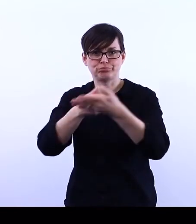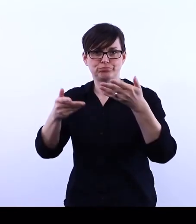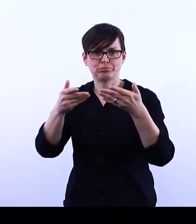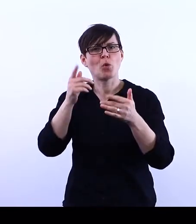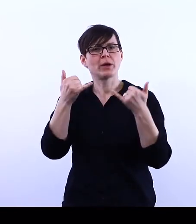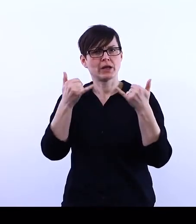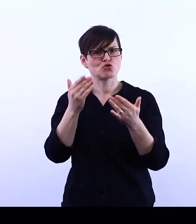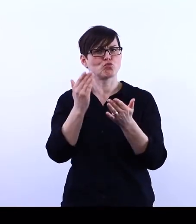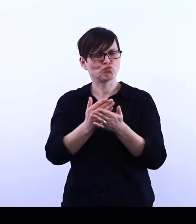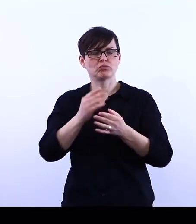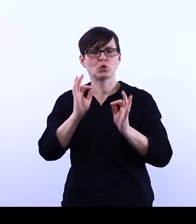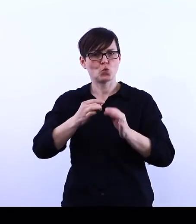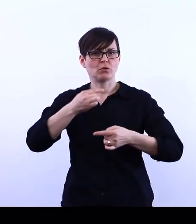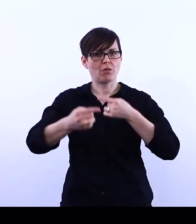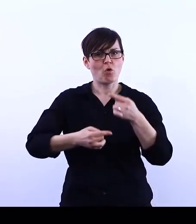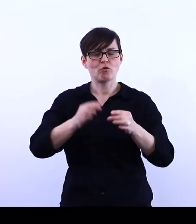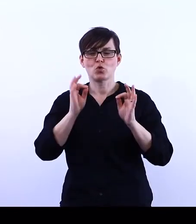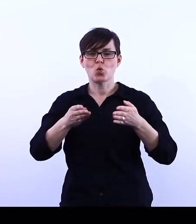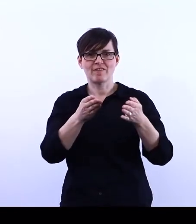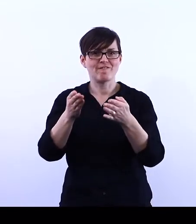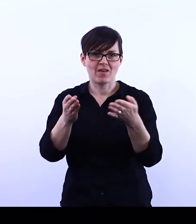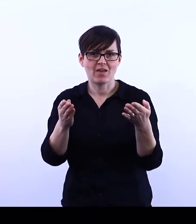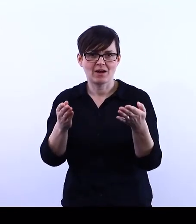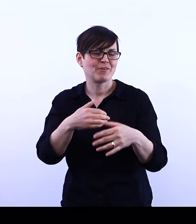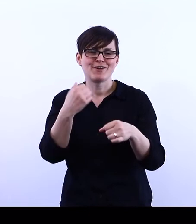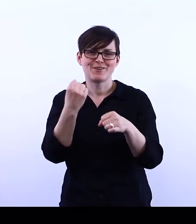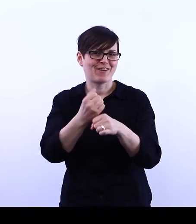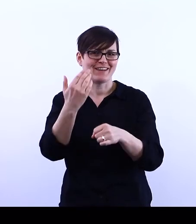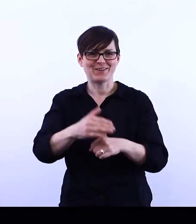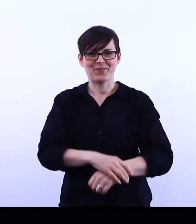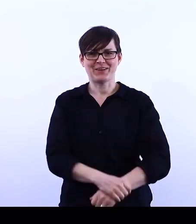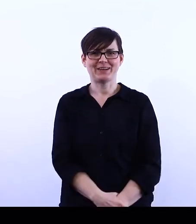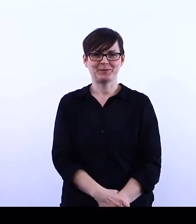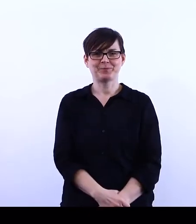ist natürlich was, was wir nicht ausgehandelt haben, noch nicht. Aber wir kommen dahin.